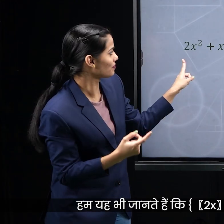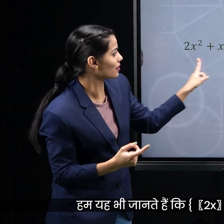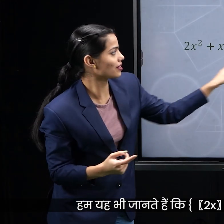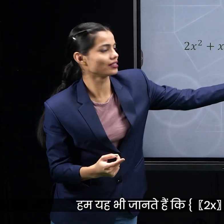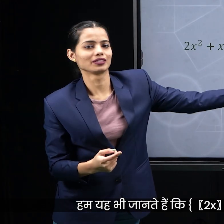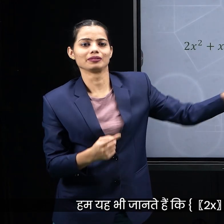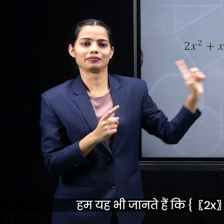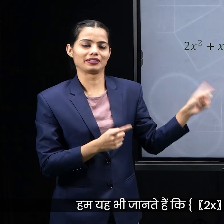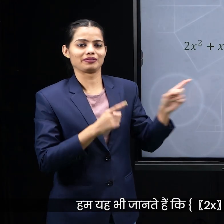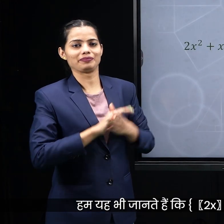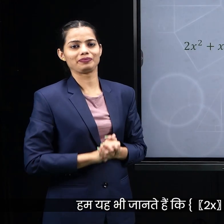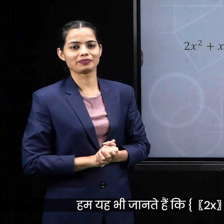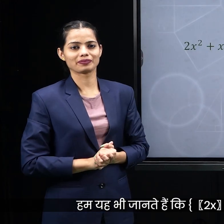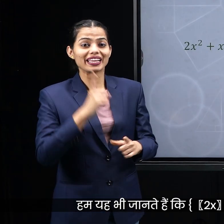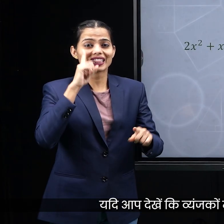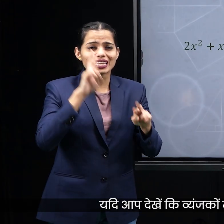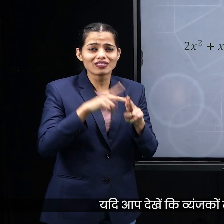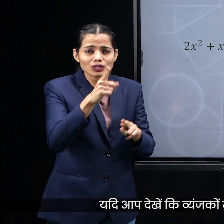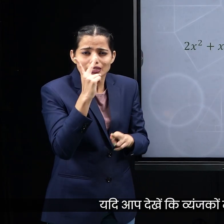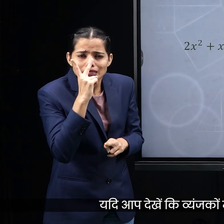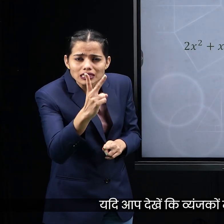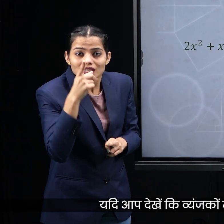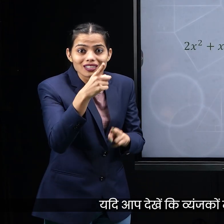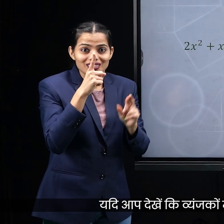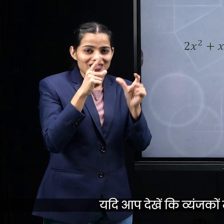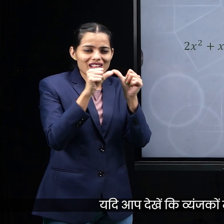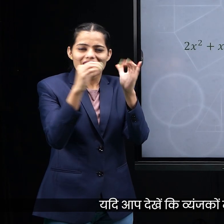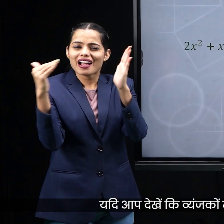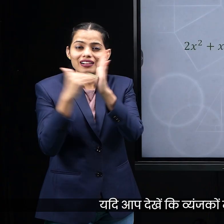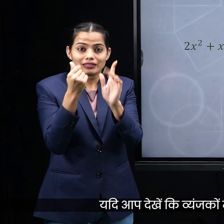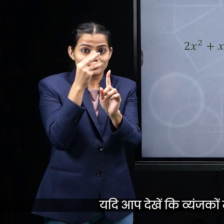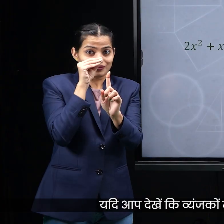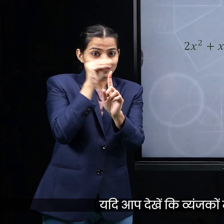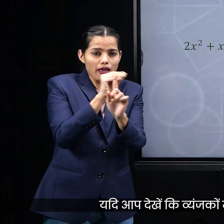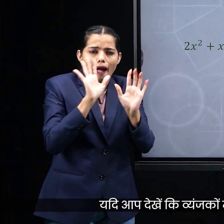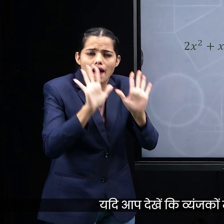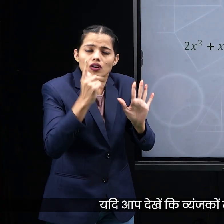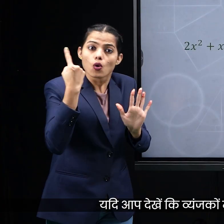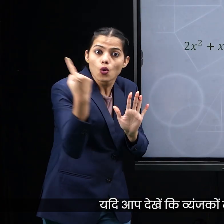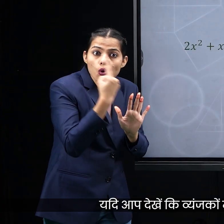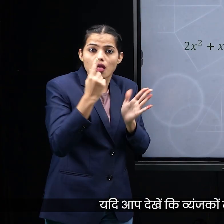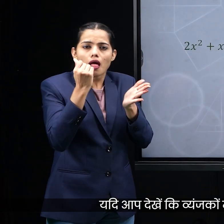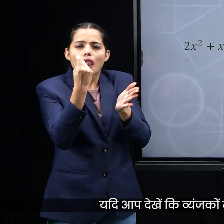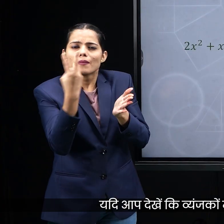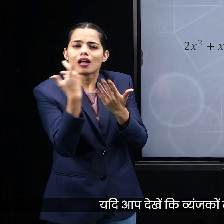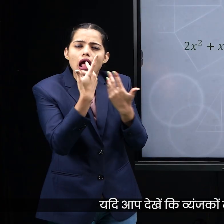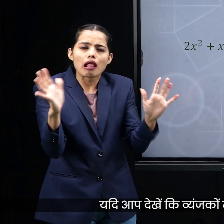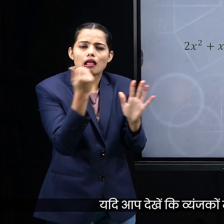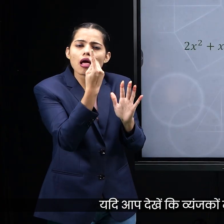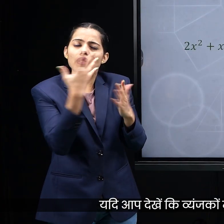बीजगणितीय व्यंजक हैं। यदि आप देखें कि व्यंजकों में चर के घातांक के